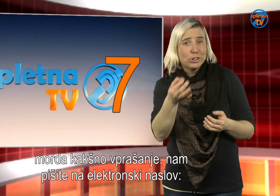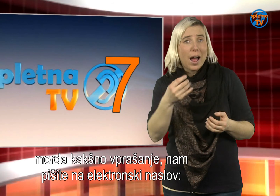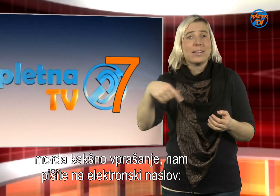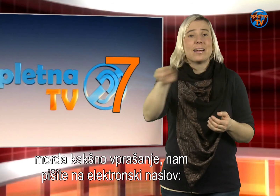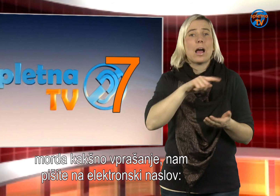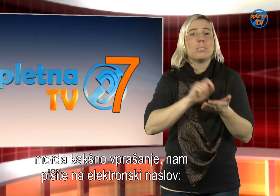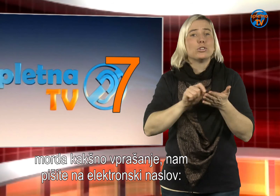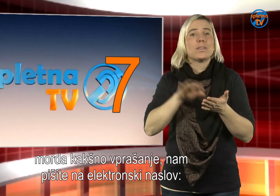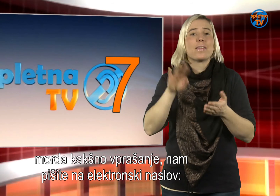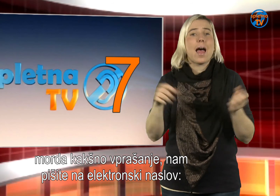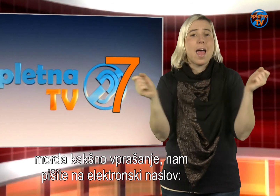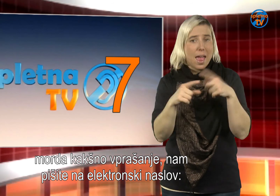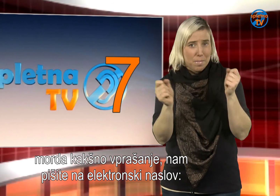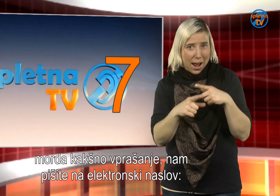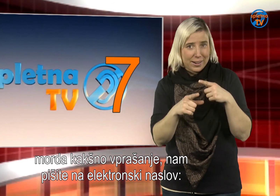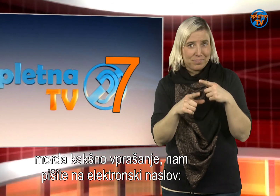nam pišite na elektronski naslov.